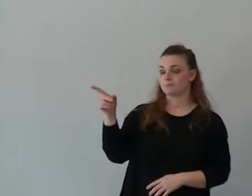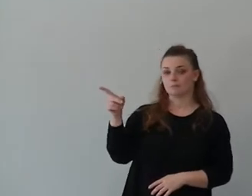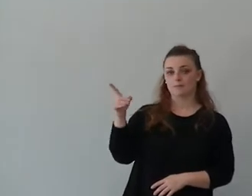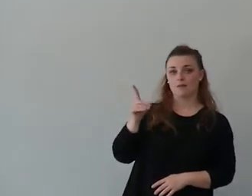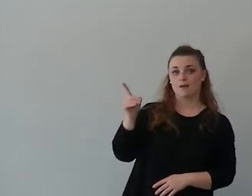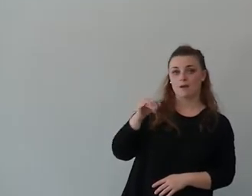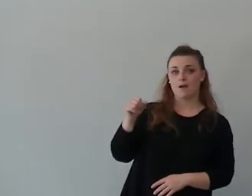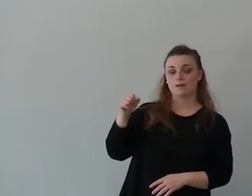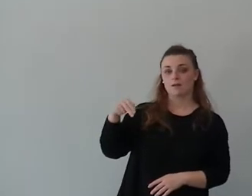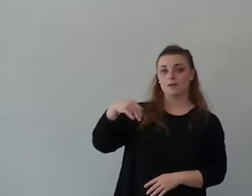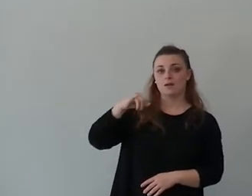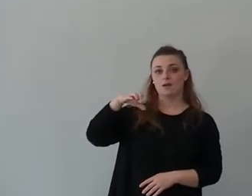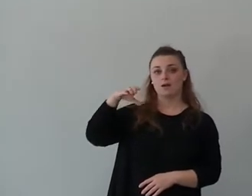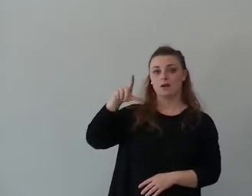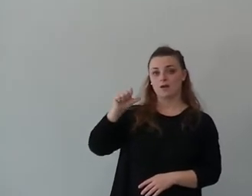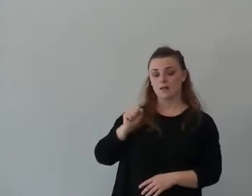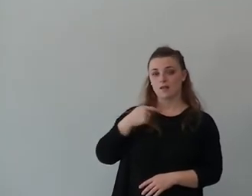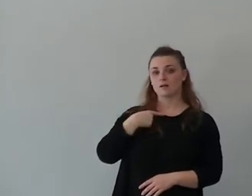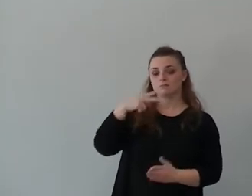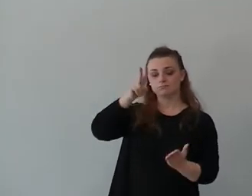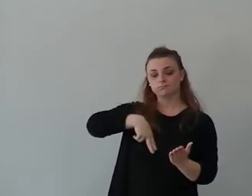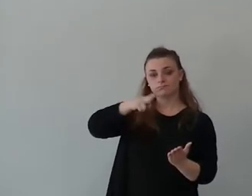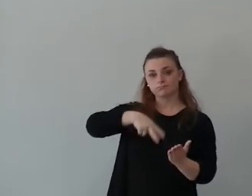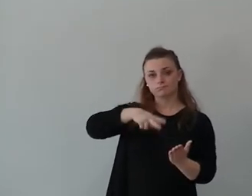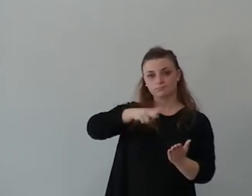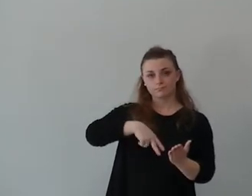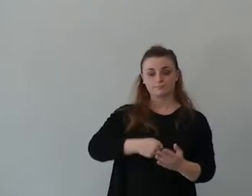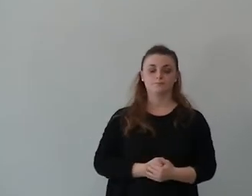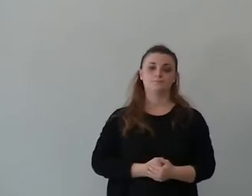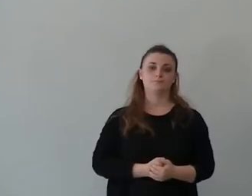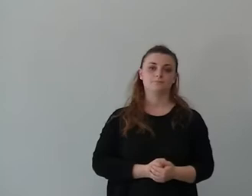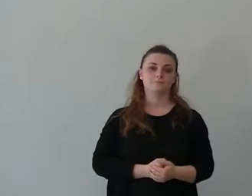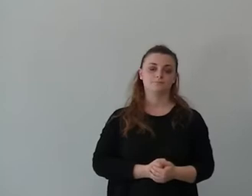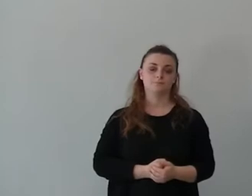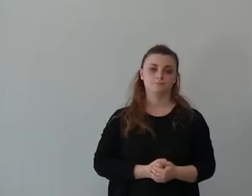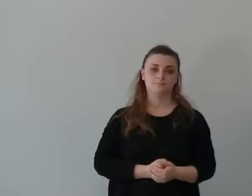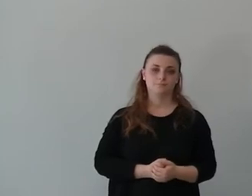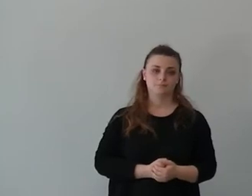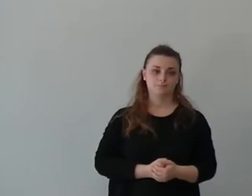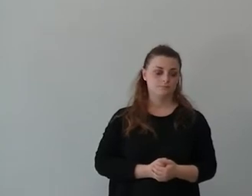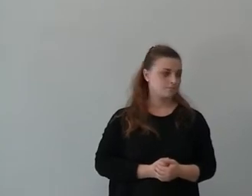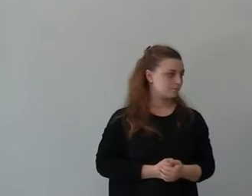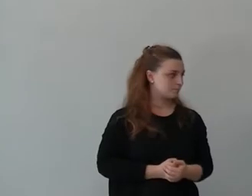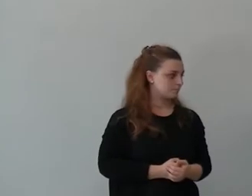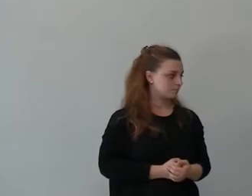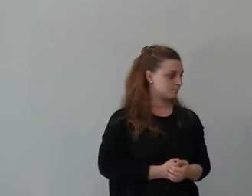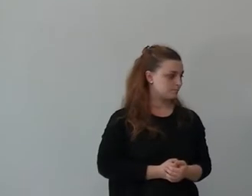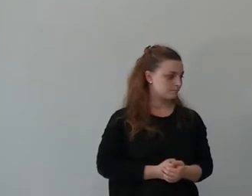Se confessassimo i nostri peccati, egli è fedele e giusto da perdonarci i peccati e purificarci da ogni iniquità.